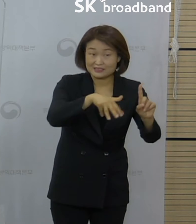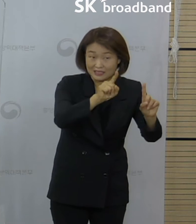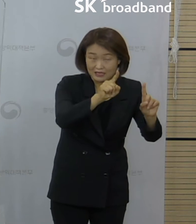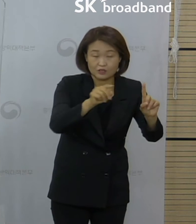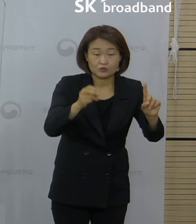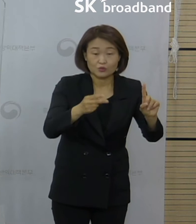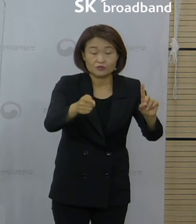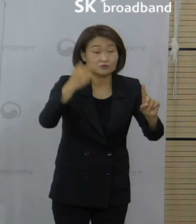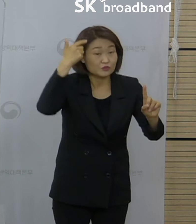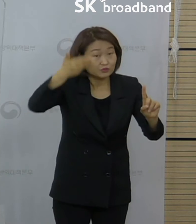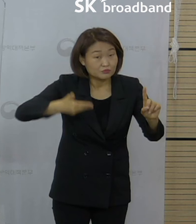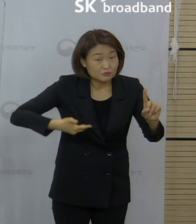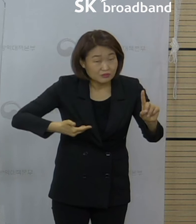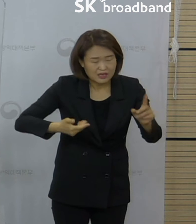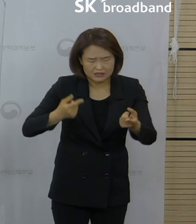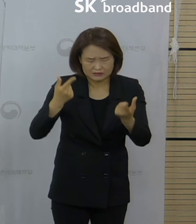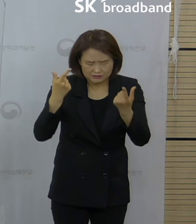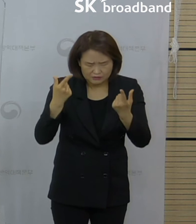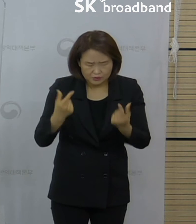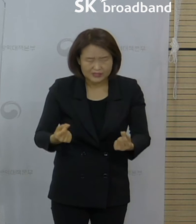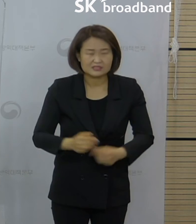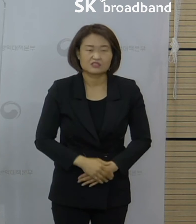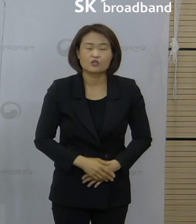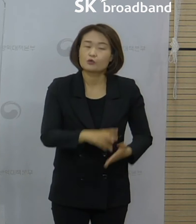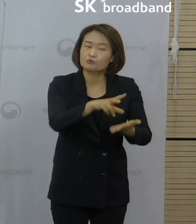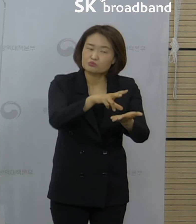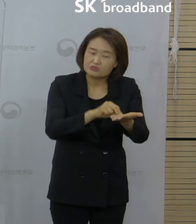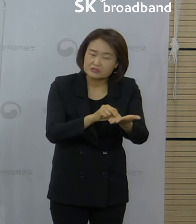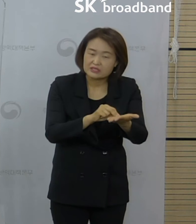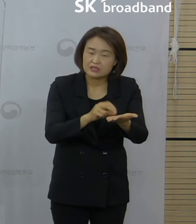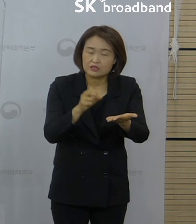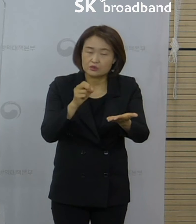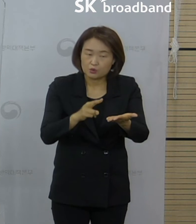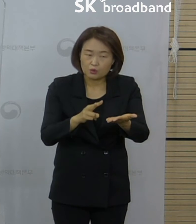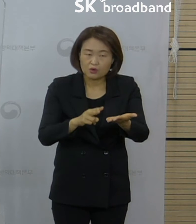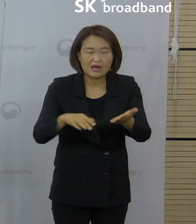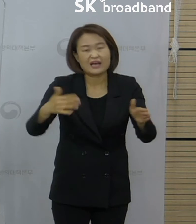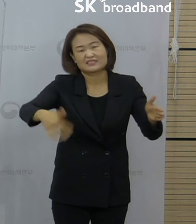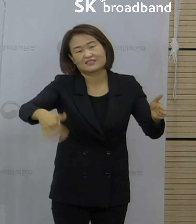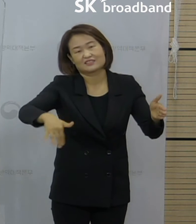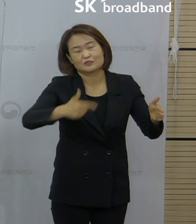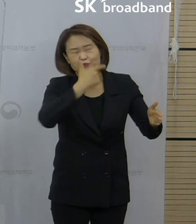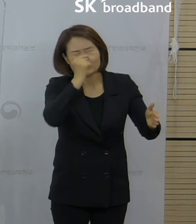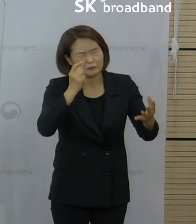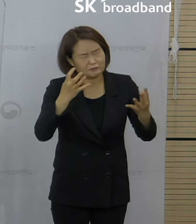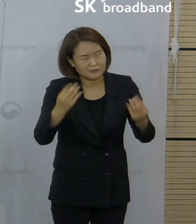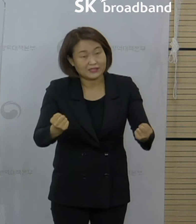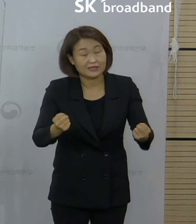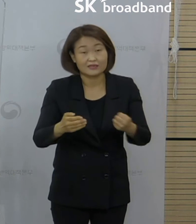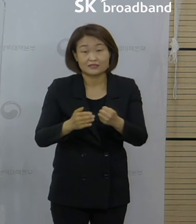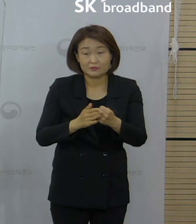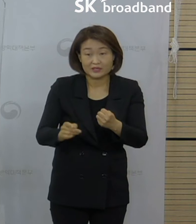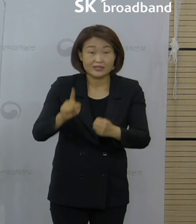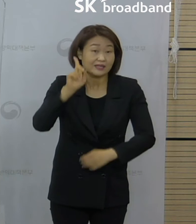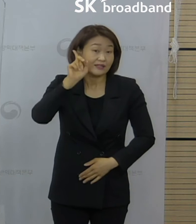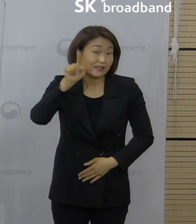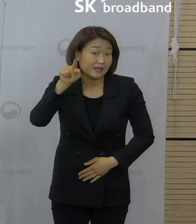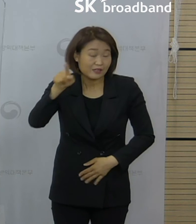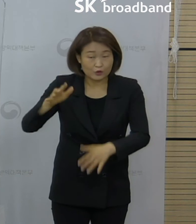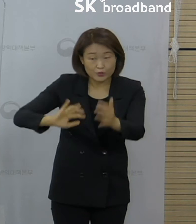주신 대로 여러 가지 문제점이라든지 또 살펴봐야 될 점들이 지적이 되어서 내일 두